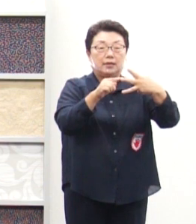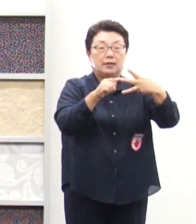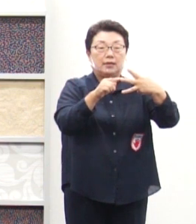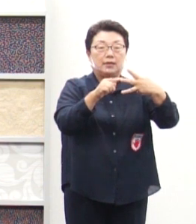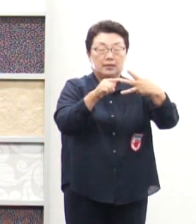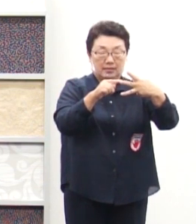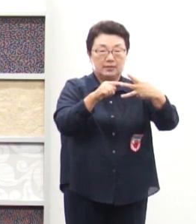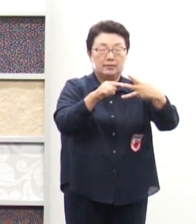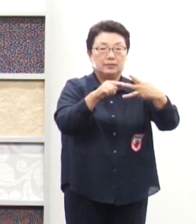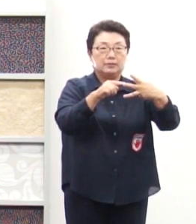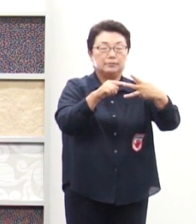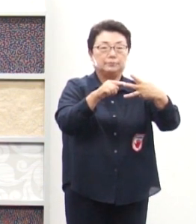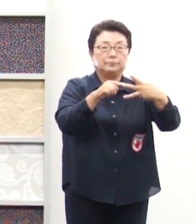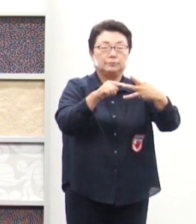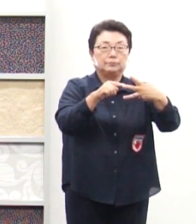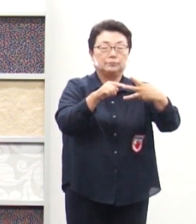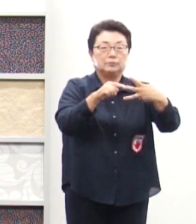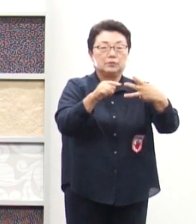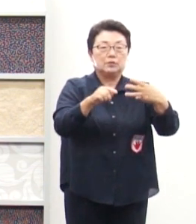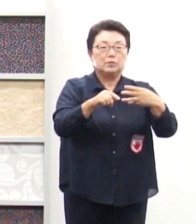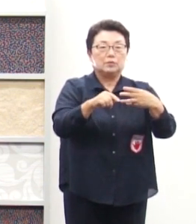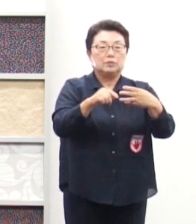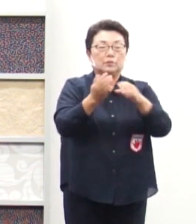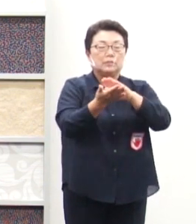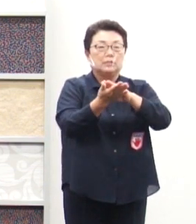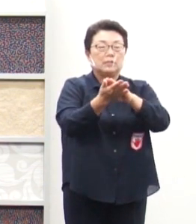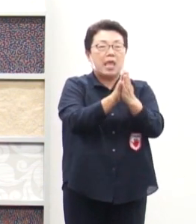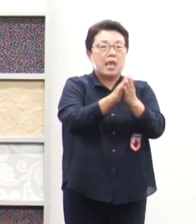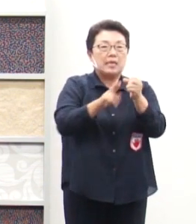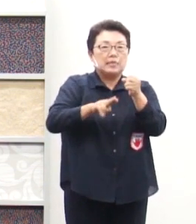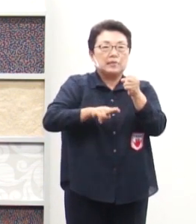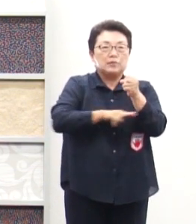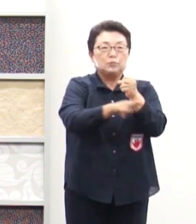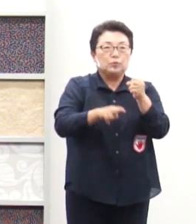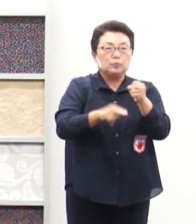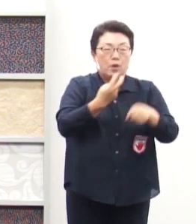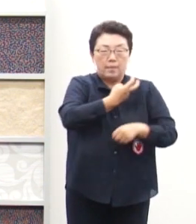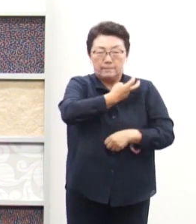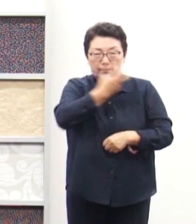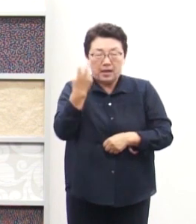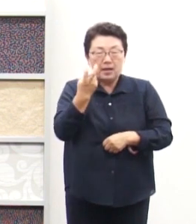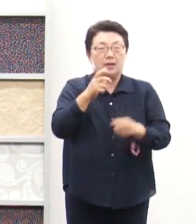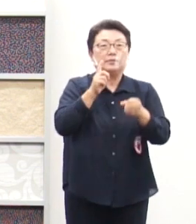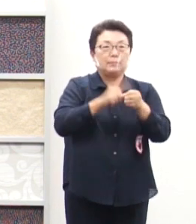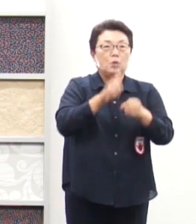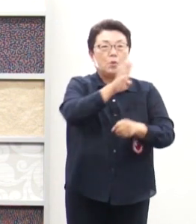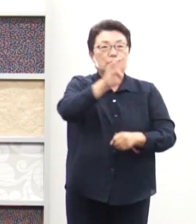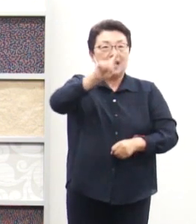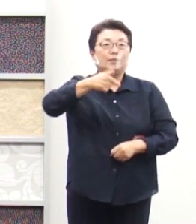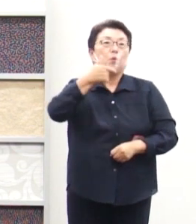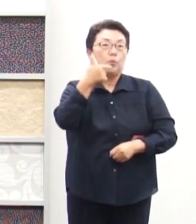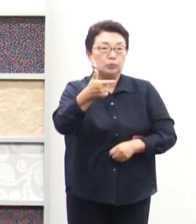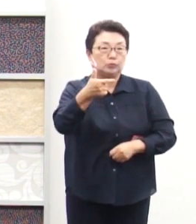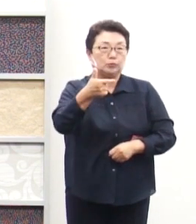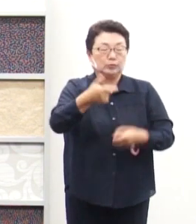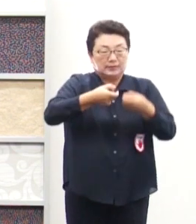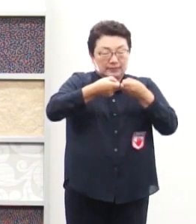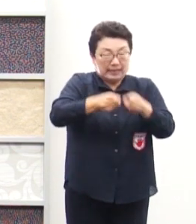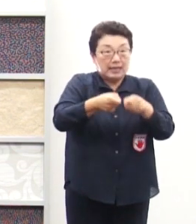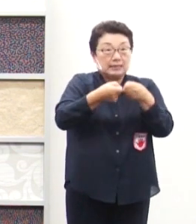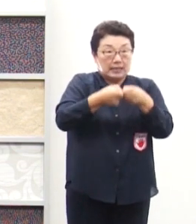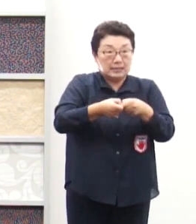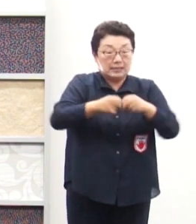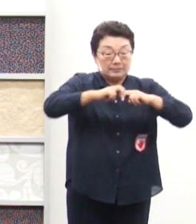に限った話ではないんですけれども、変異株を早期に特定するためのゲノム解析検査の委託を実施いたします。